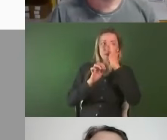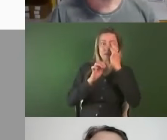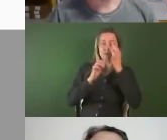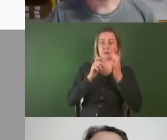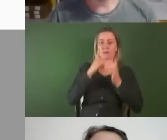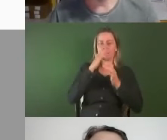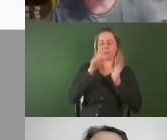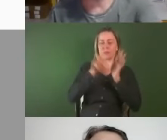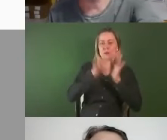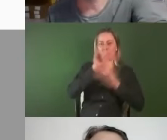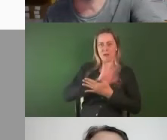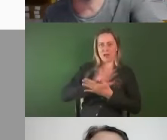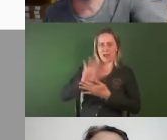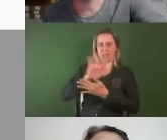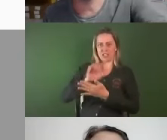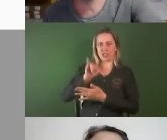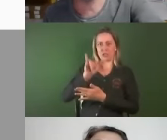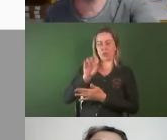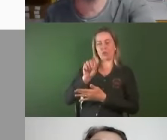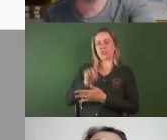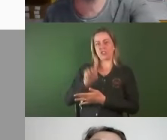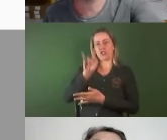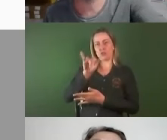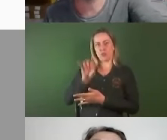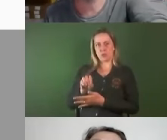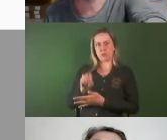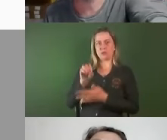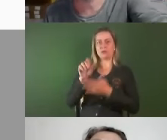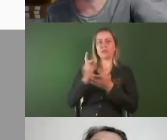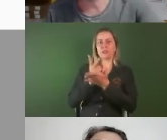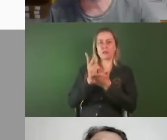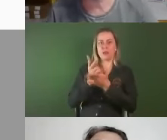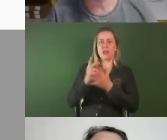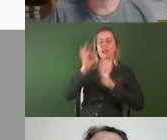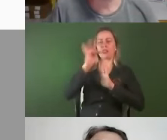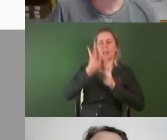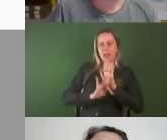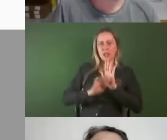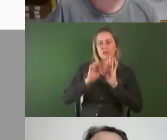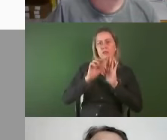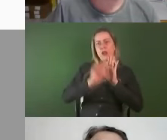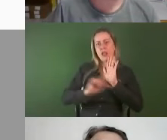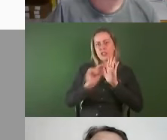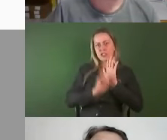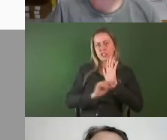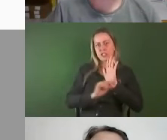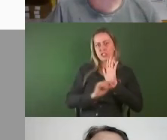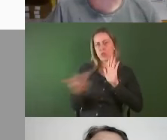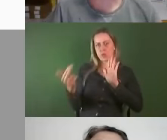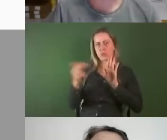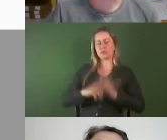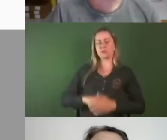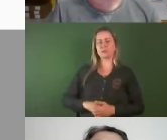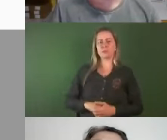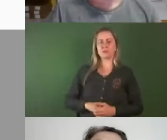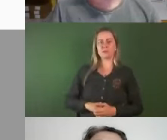ukiyo, né? Então, exatamente a mesma forma, com os mesmos textos, as legendagens, né?